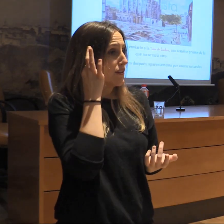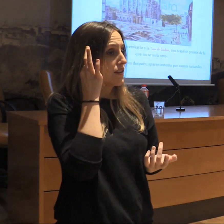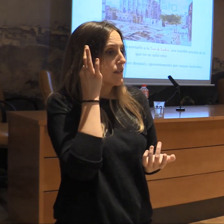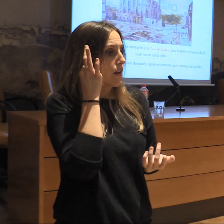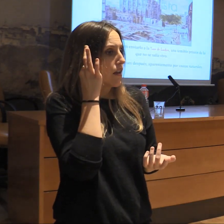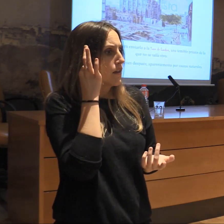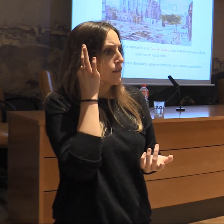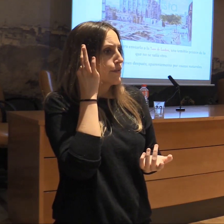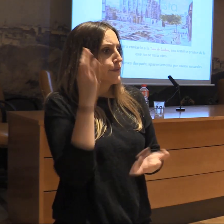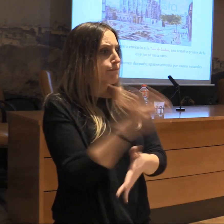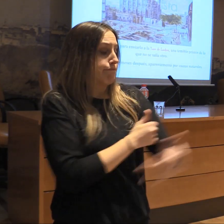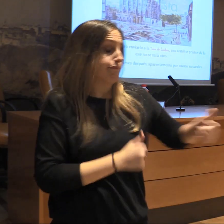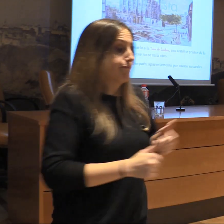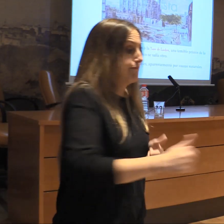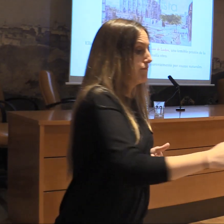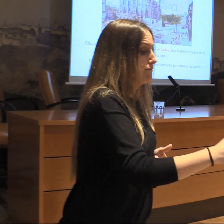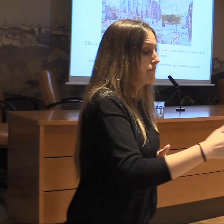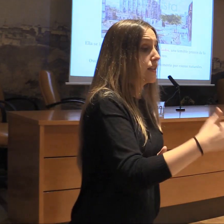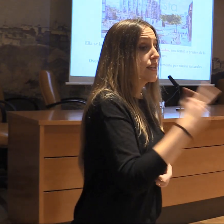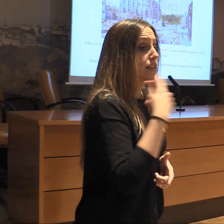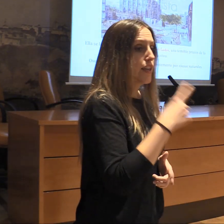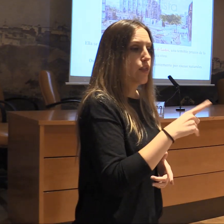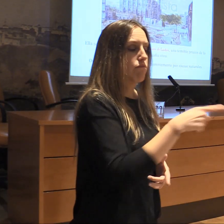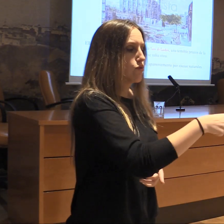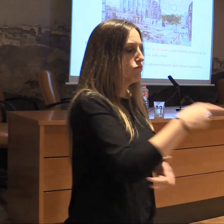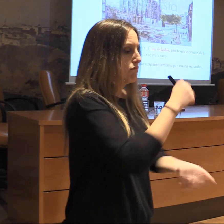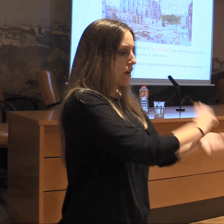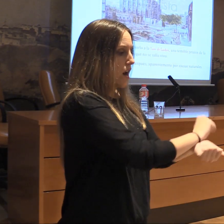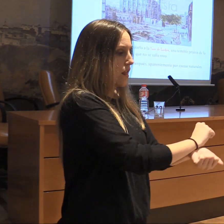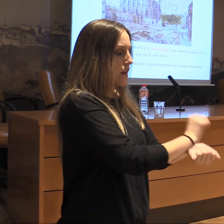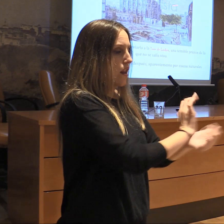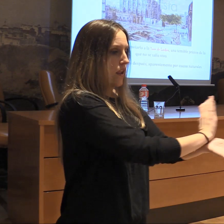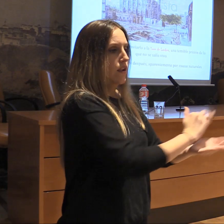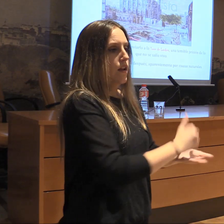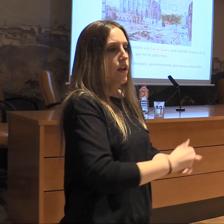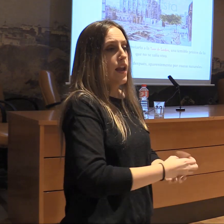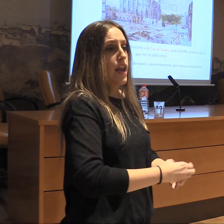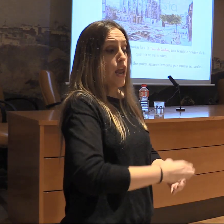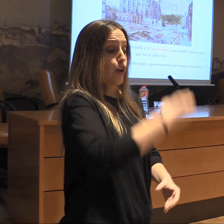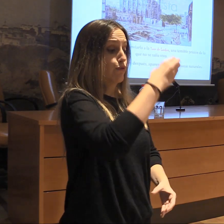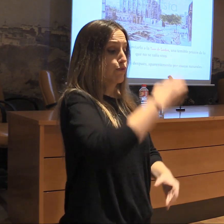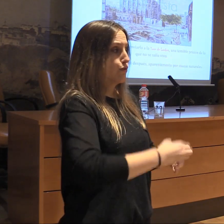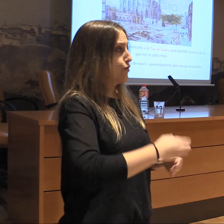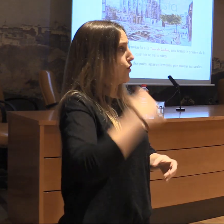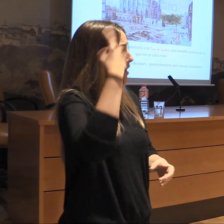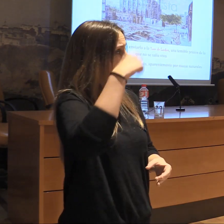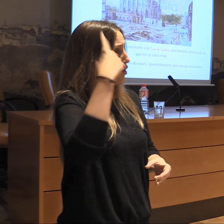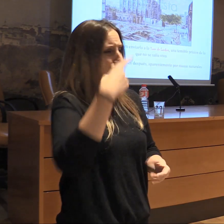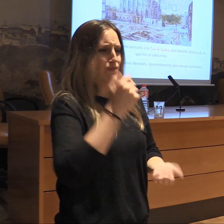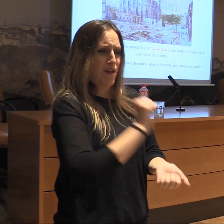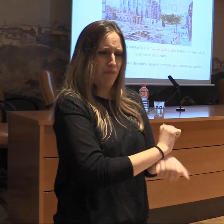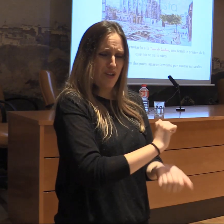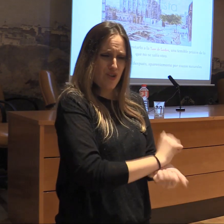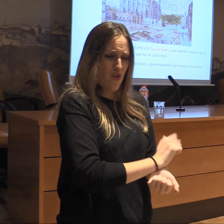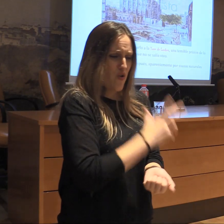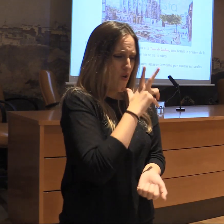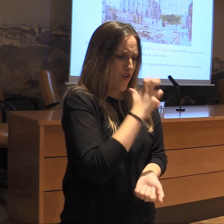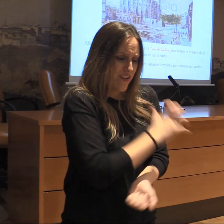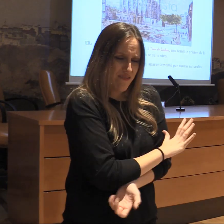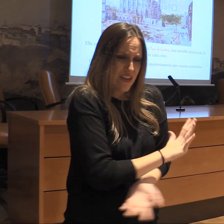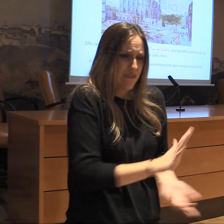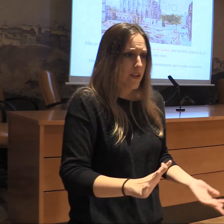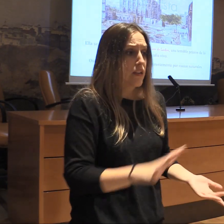adelantó a él e hizo que lo encarcelaran en la Torre de Londres, una prisión terrible de la que nadie